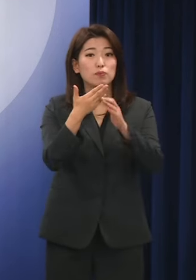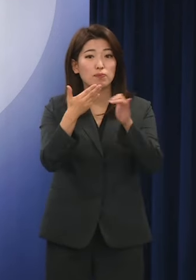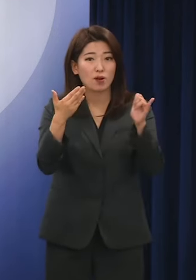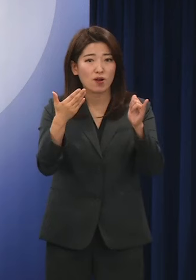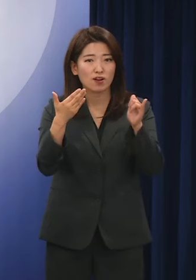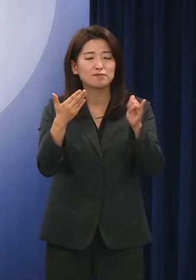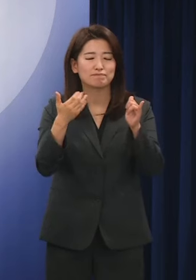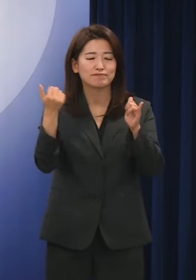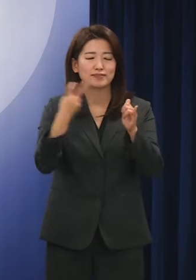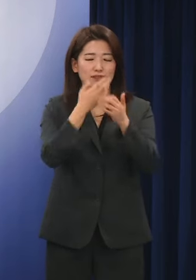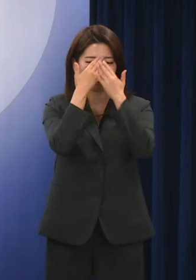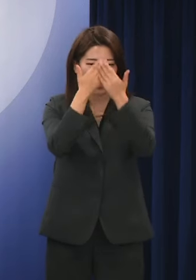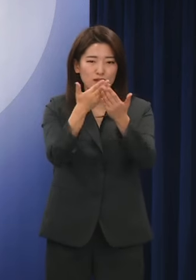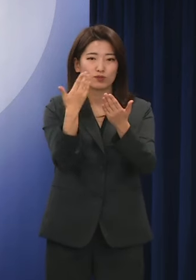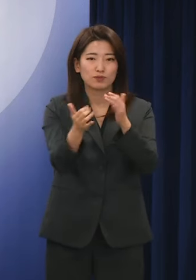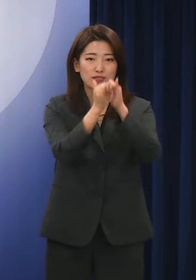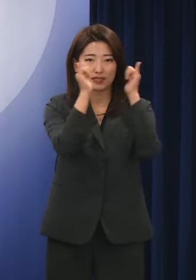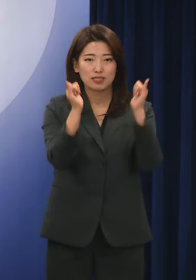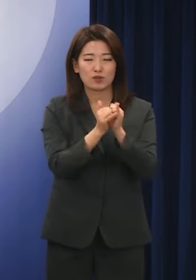기회를 부여하는 한편,